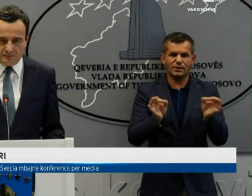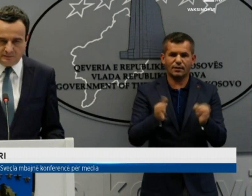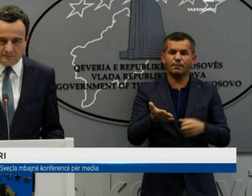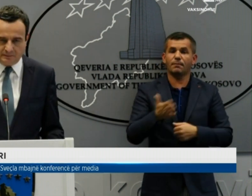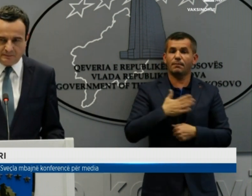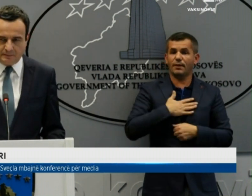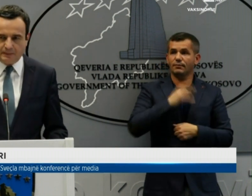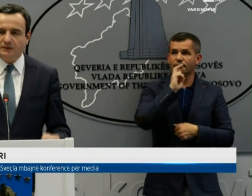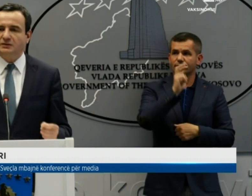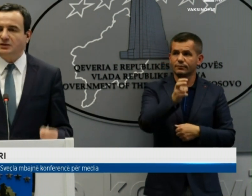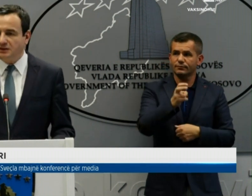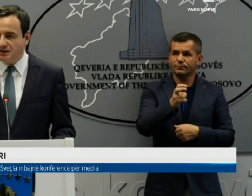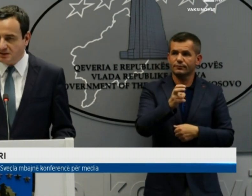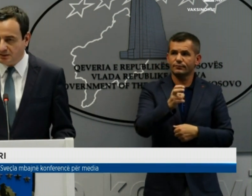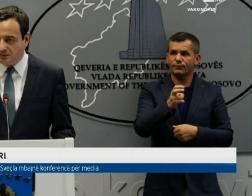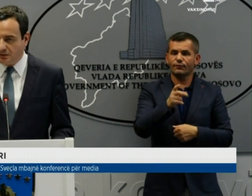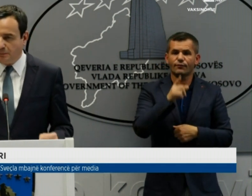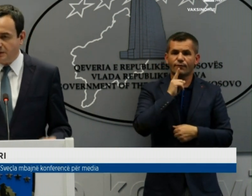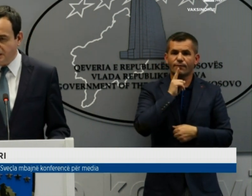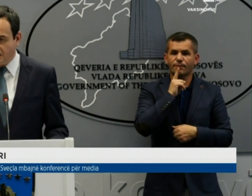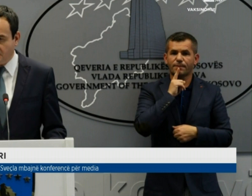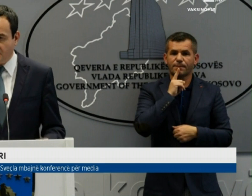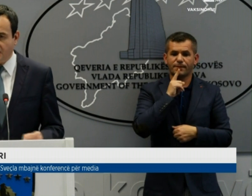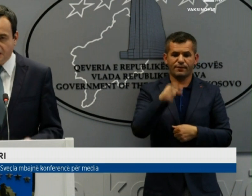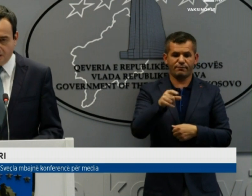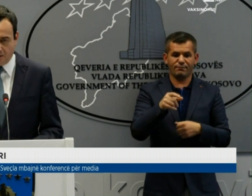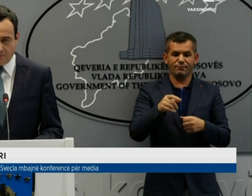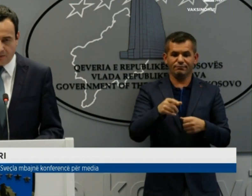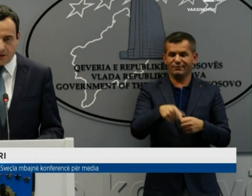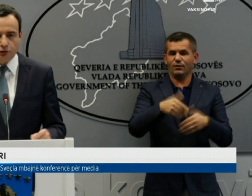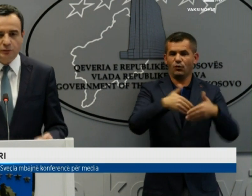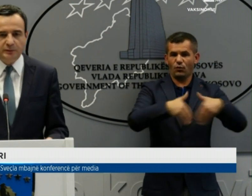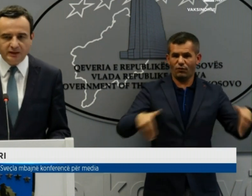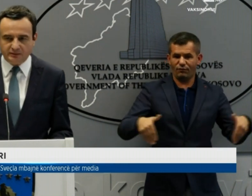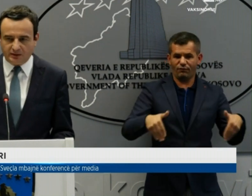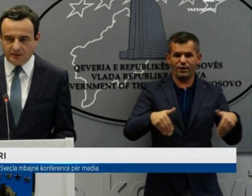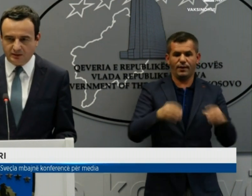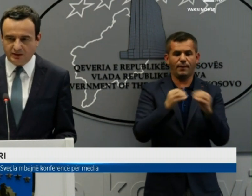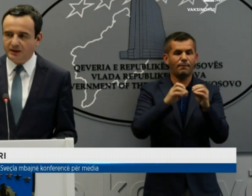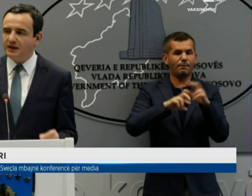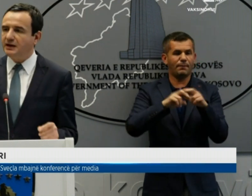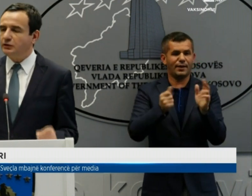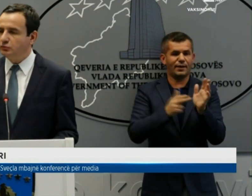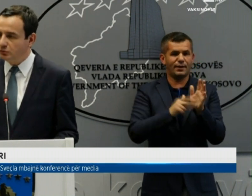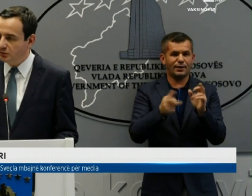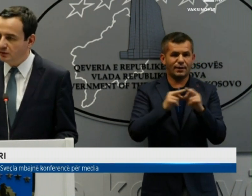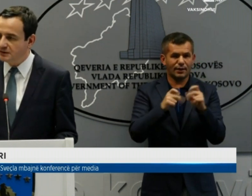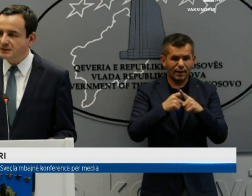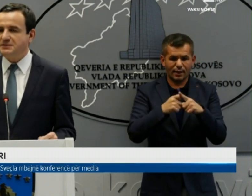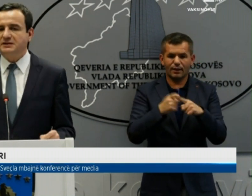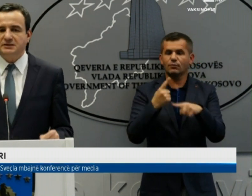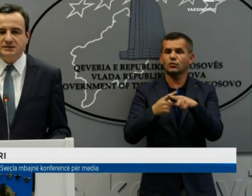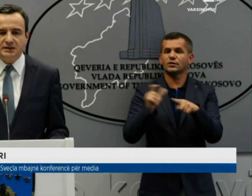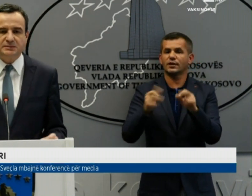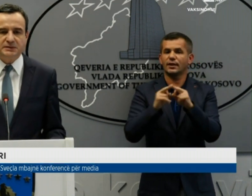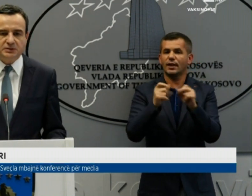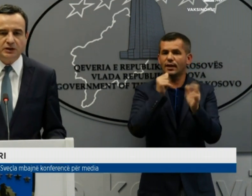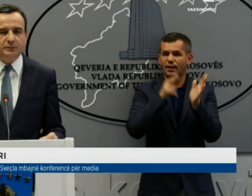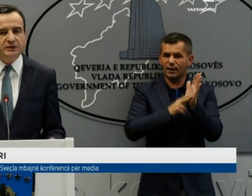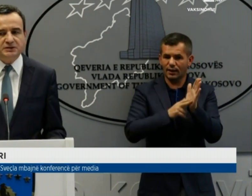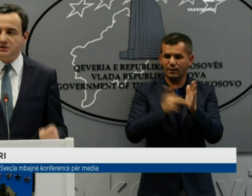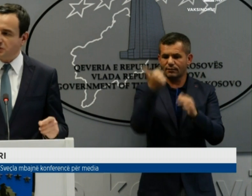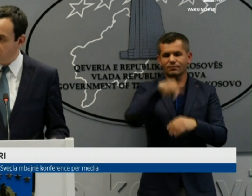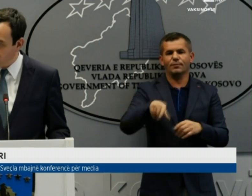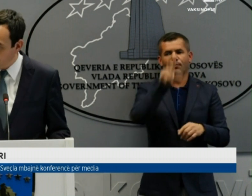ritheksoj, ndërtesat në Brnjak dhe Jarinje në këto momente janë aty sepse njësia